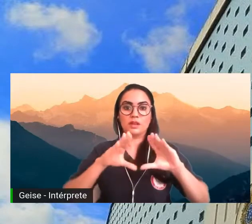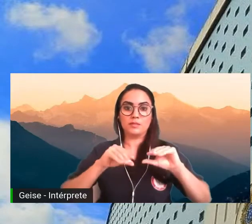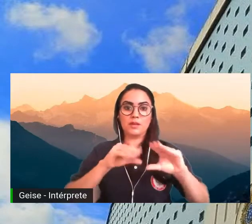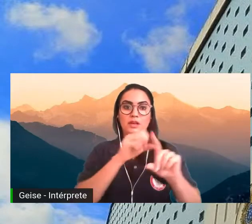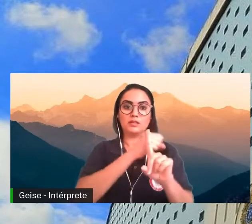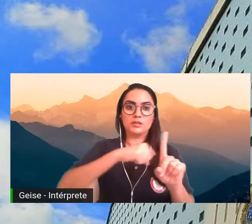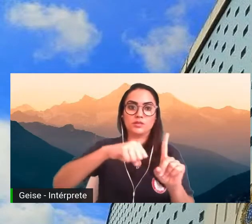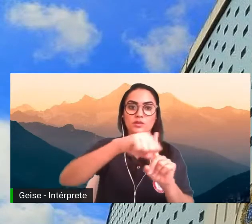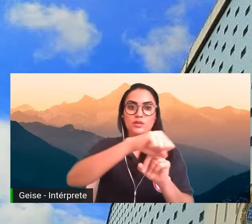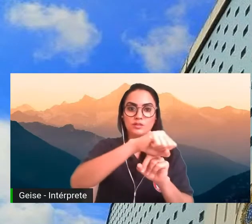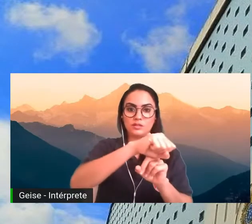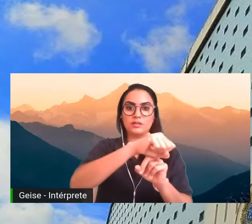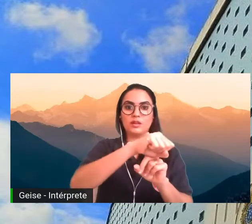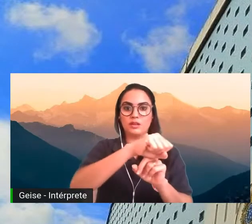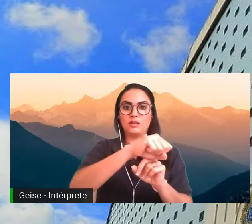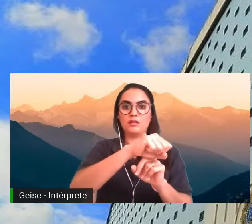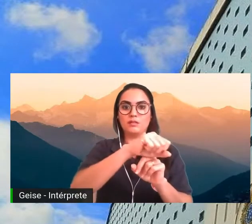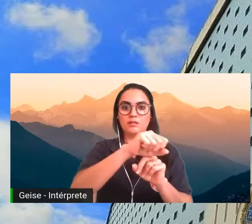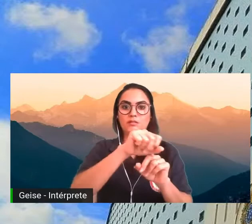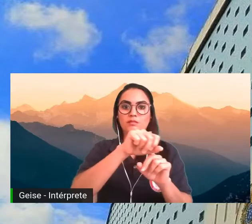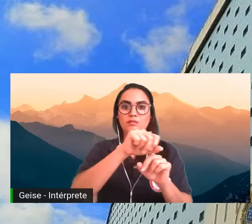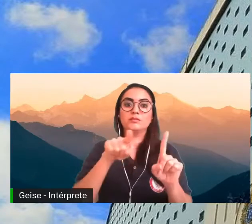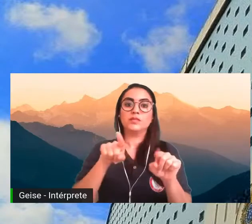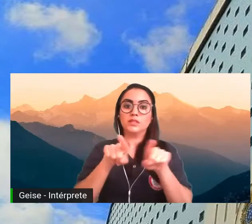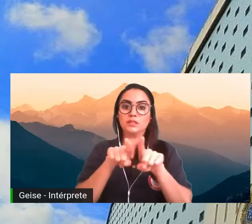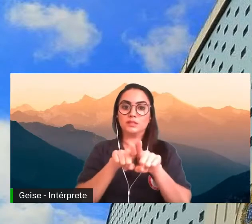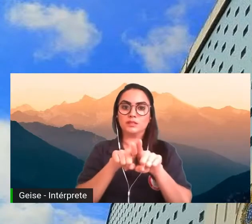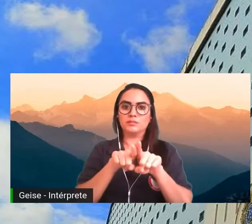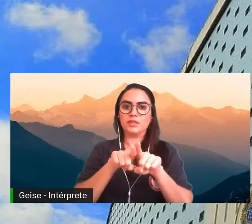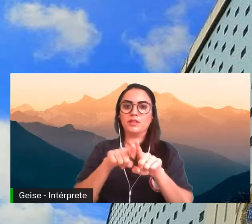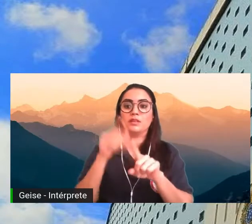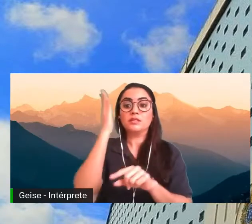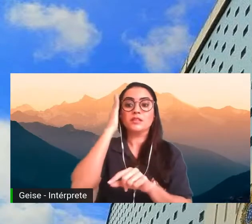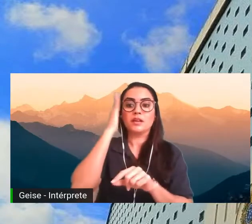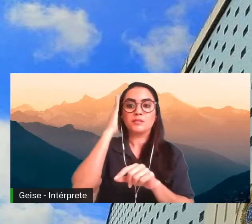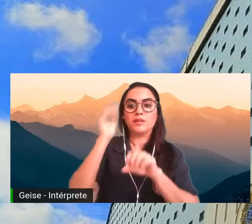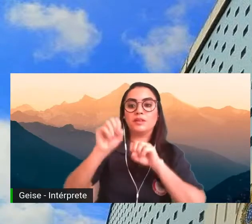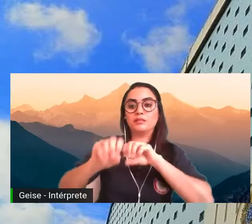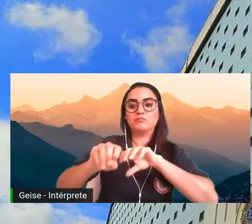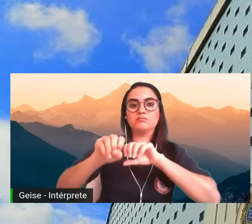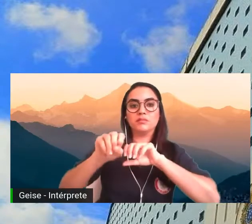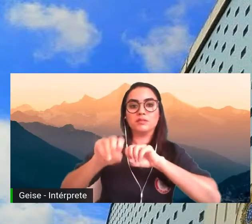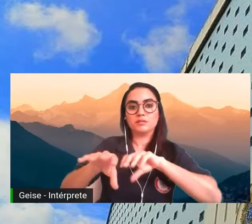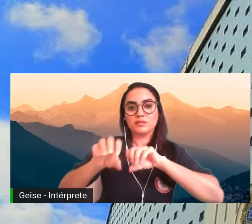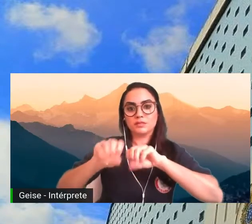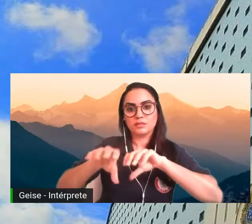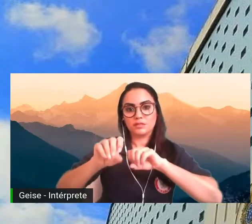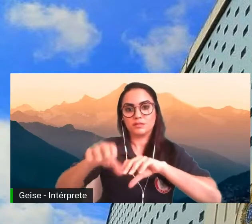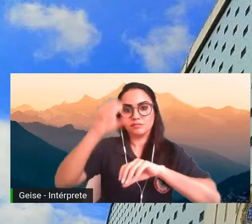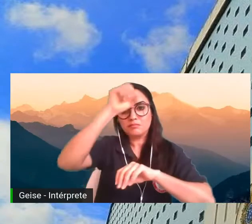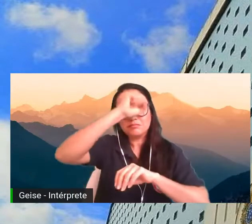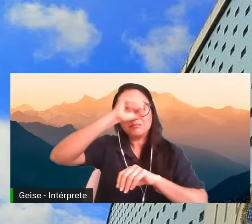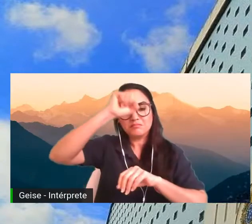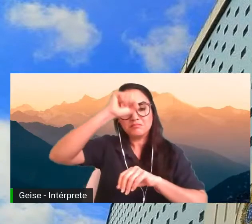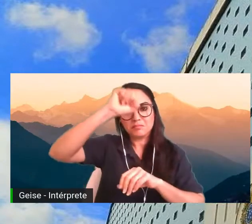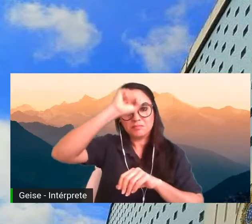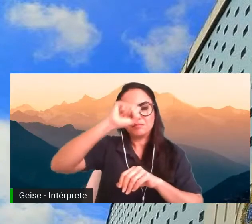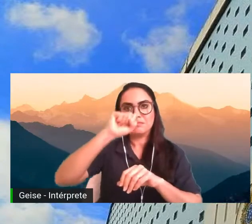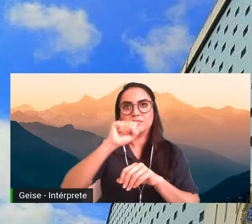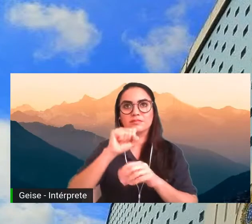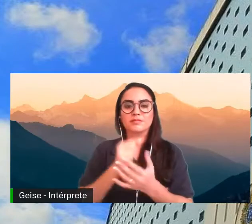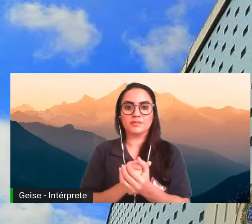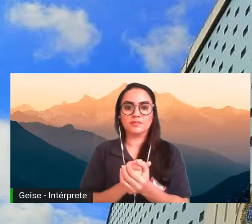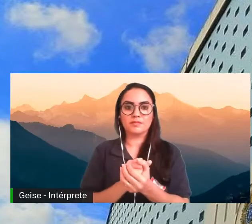como entre saberes e fazeres no processo de ensino e aprendizagem, considerando-se a historicidade do conhecimento,